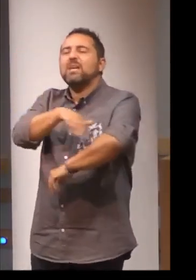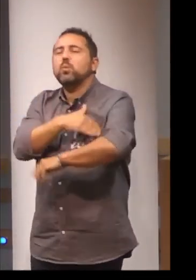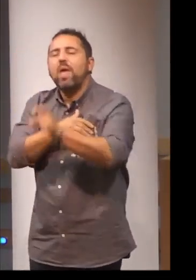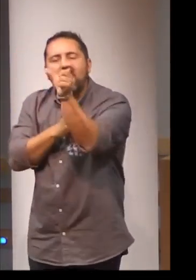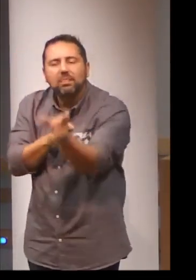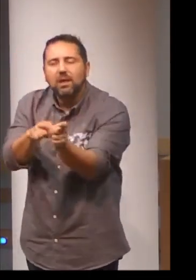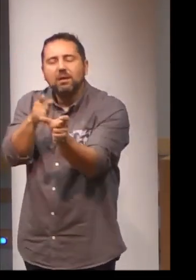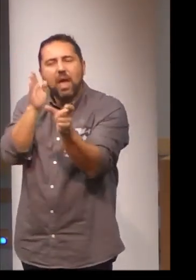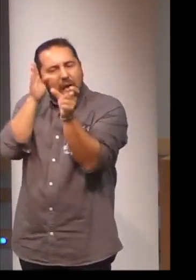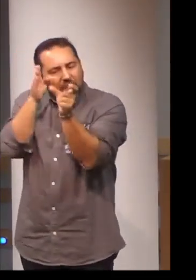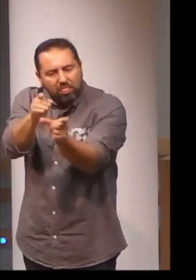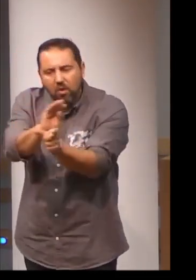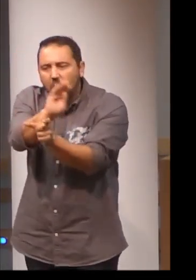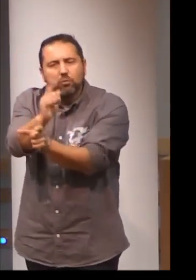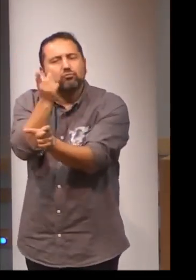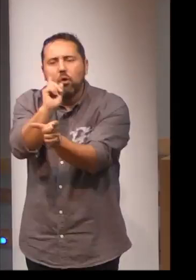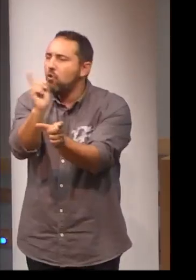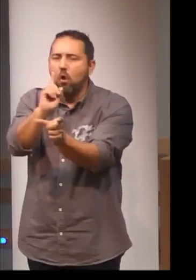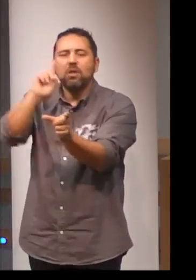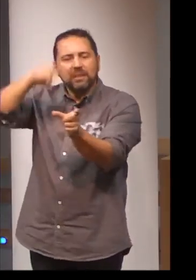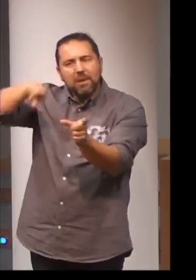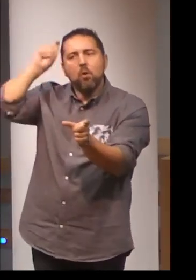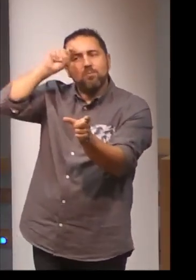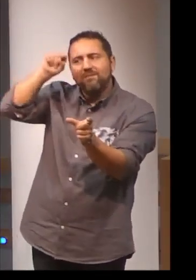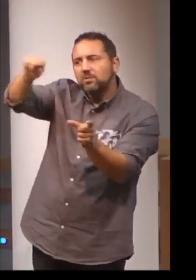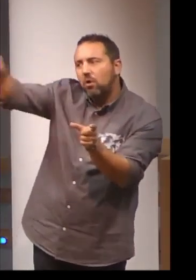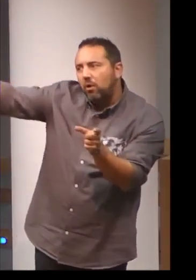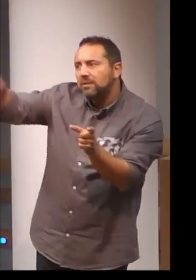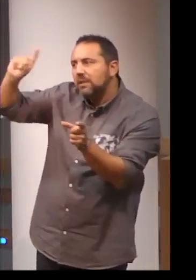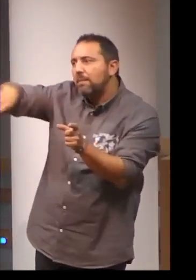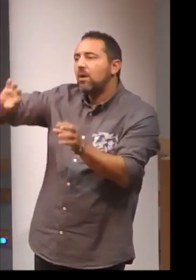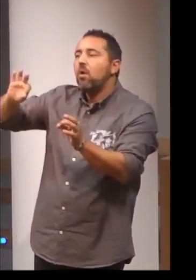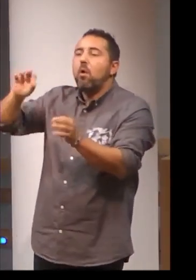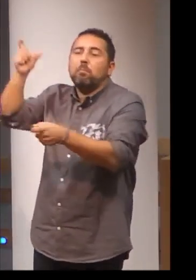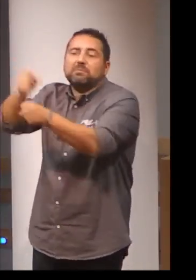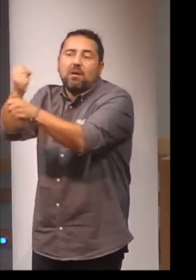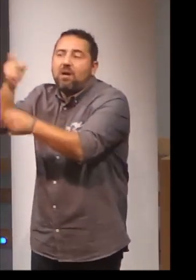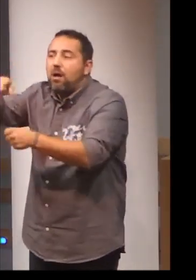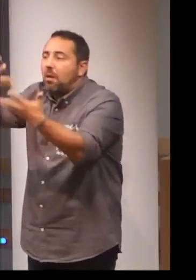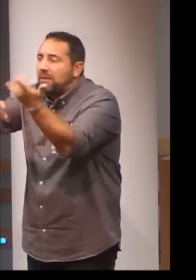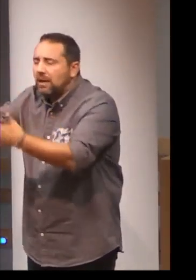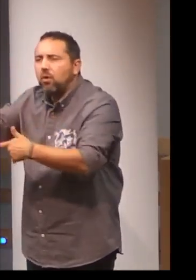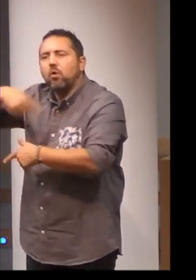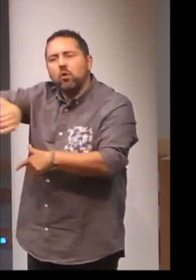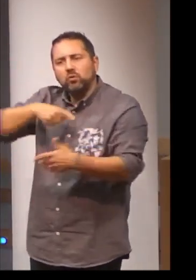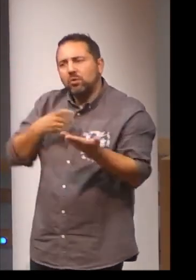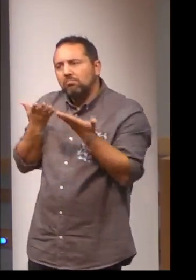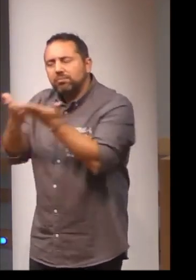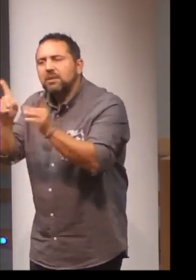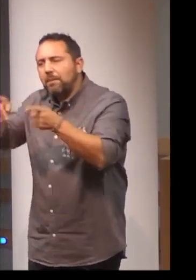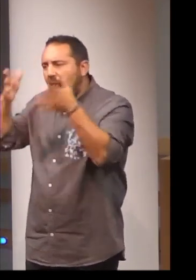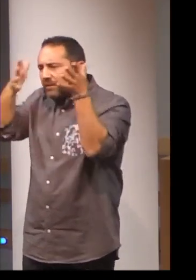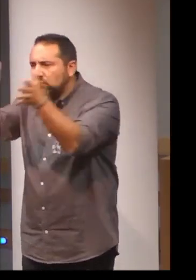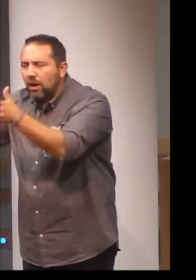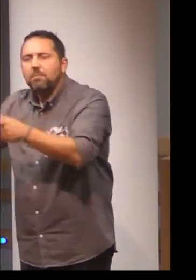universitario, sino al profesor o al personal de administración y servicios que requiere cualquier tipo de intervención que garantice